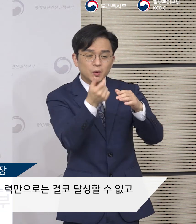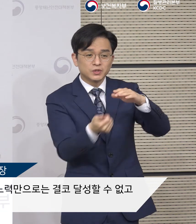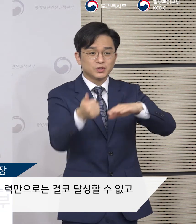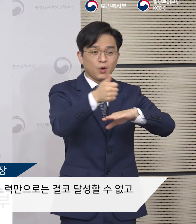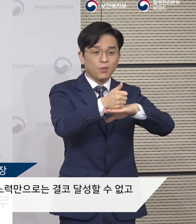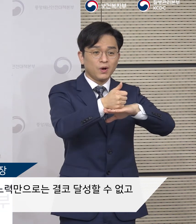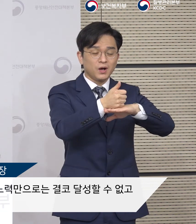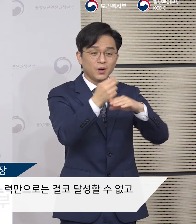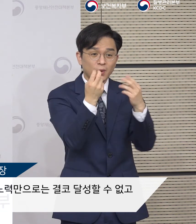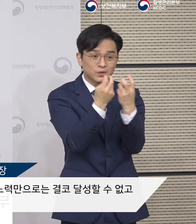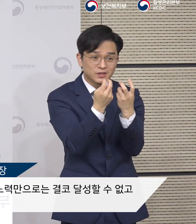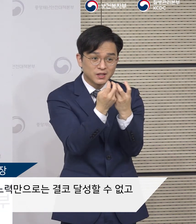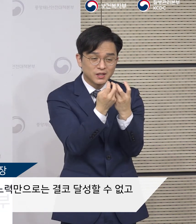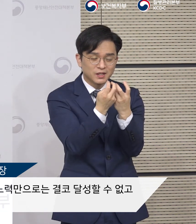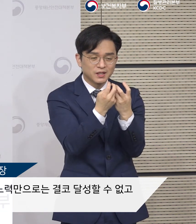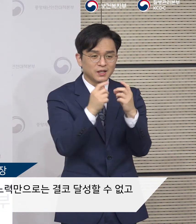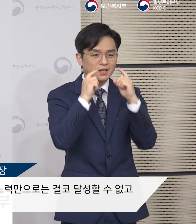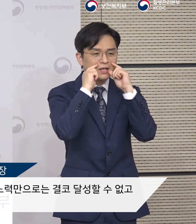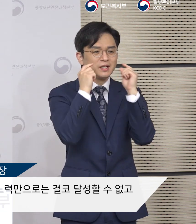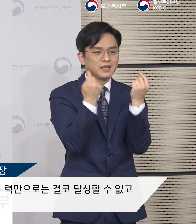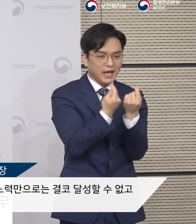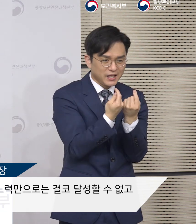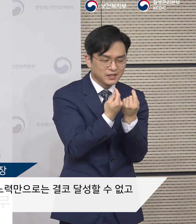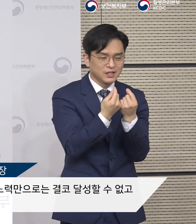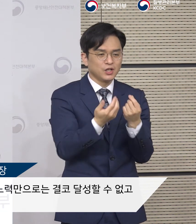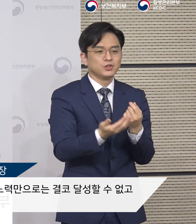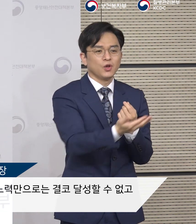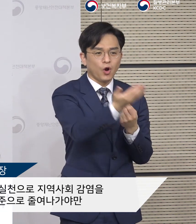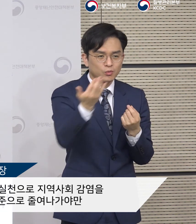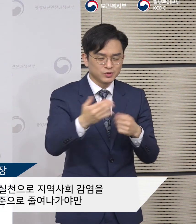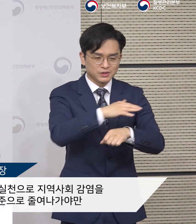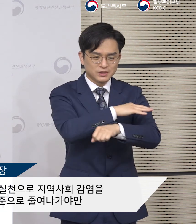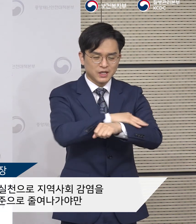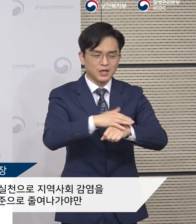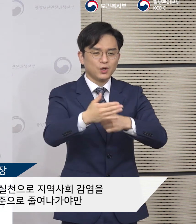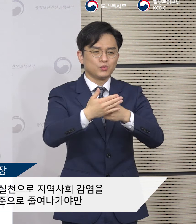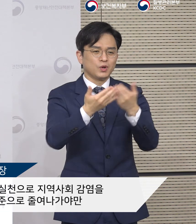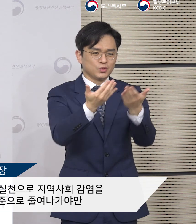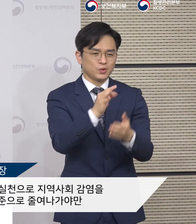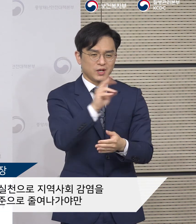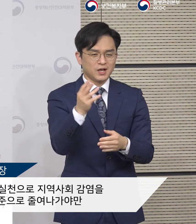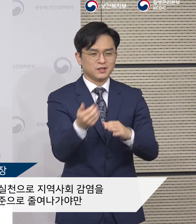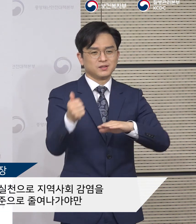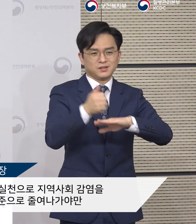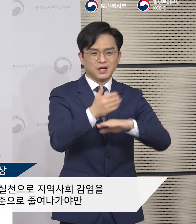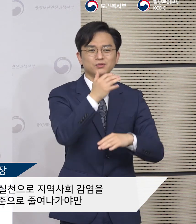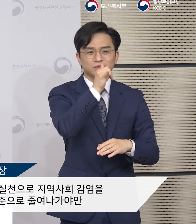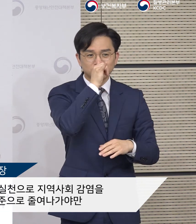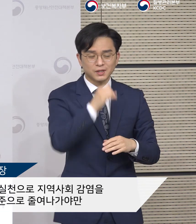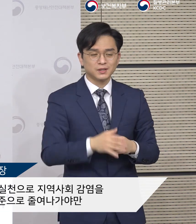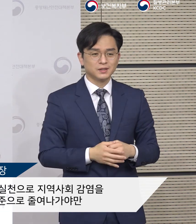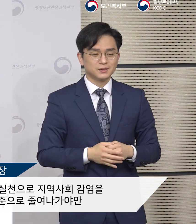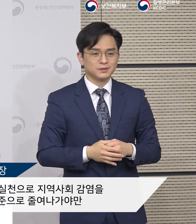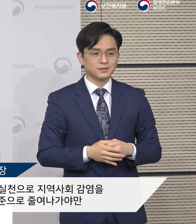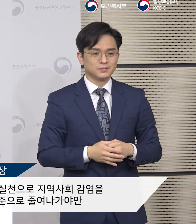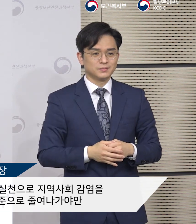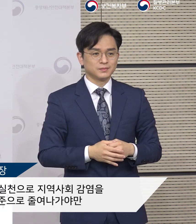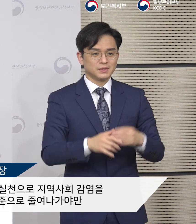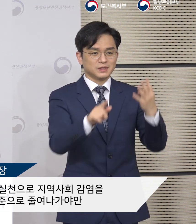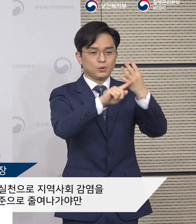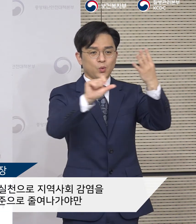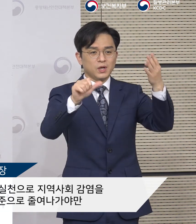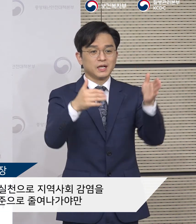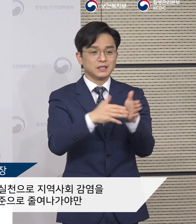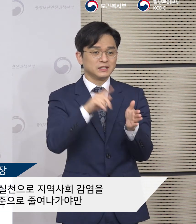달성할 수 없고 모두가 함께 참여해야 가능한 일입니다. 15일간의 고강도 사회적 거리 두기의 성공적